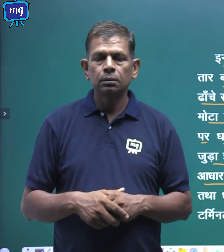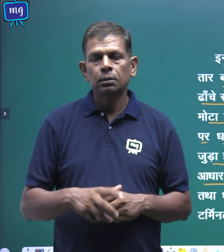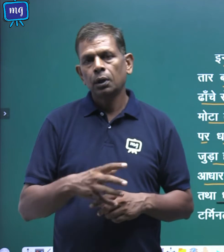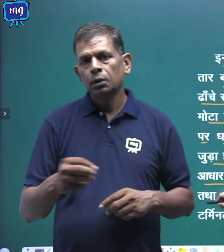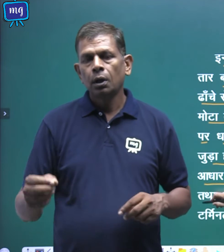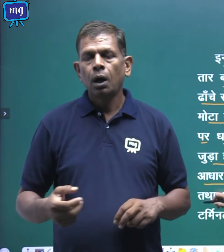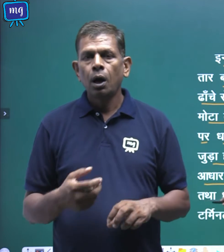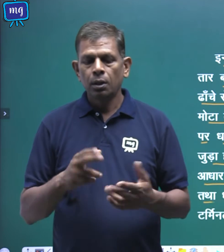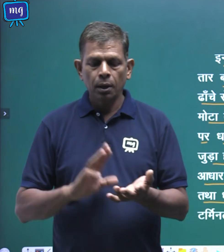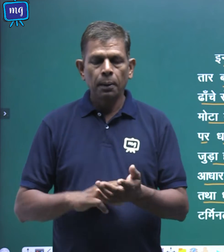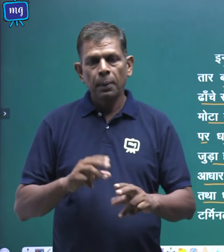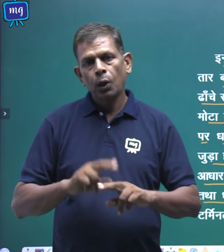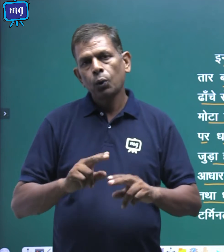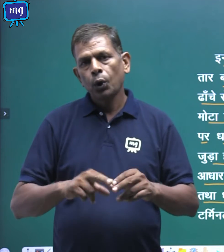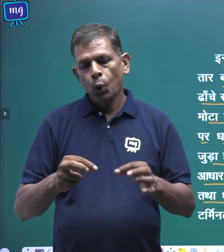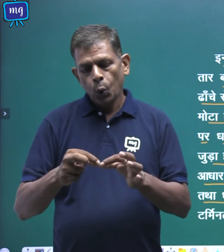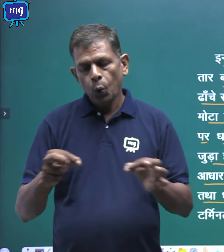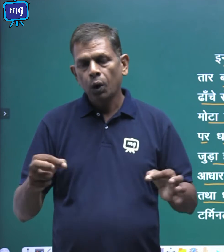तथा धातु की नोक